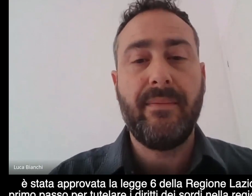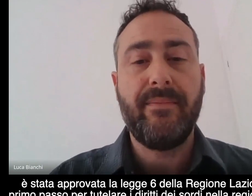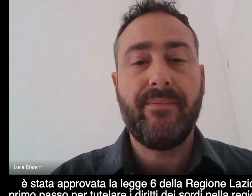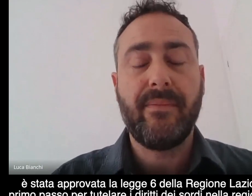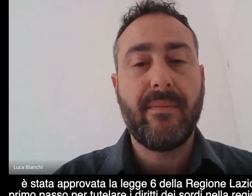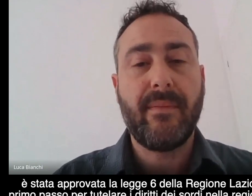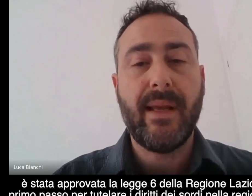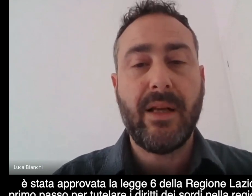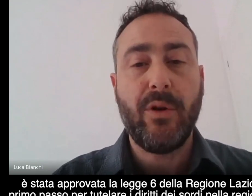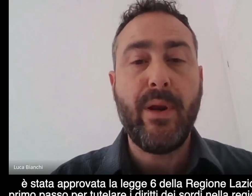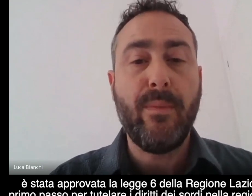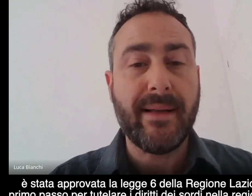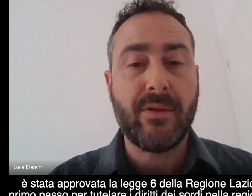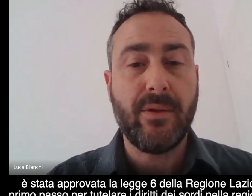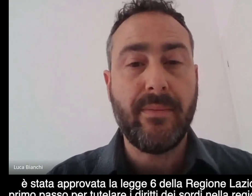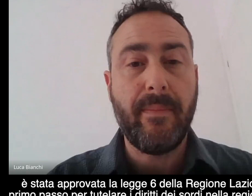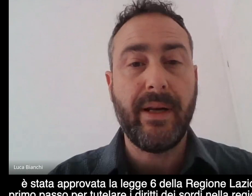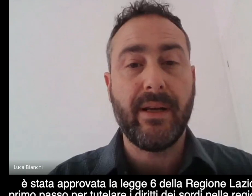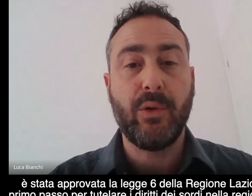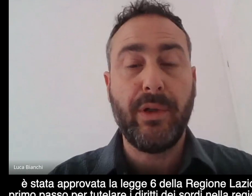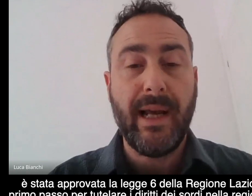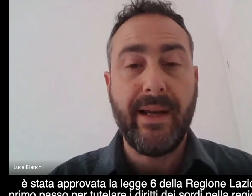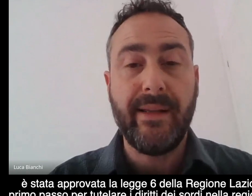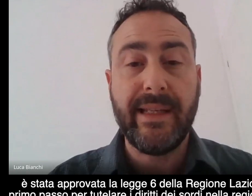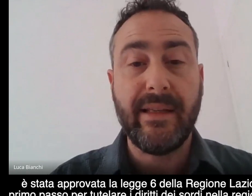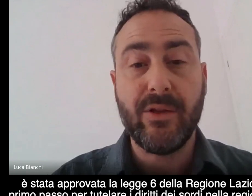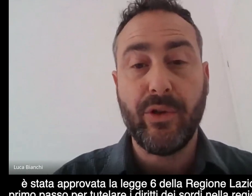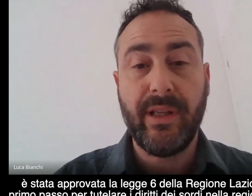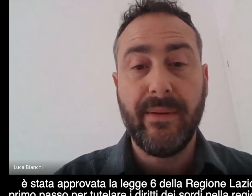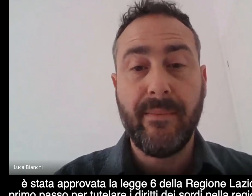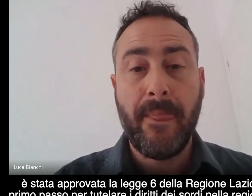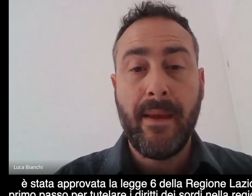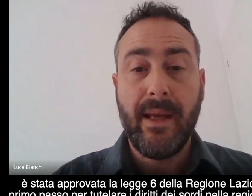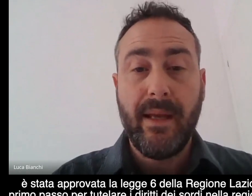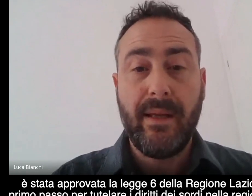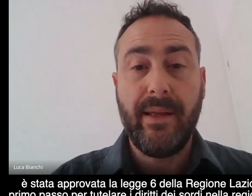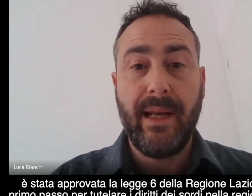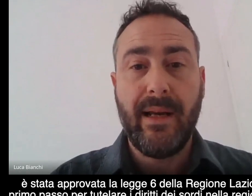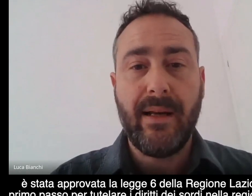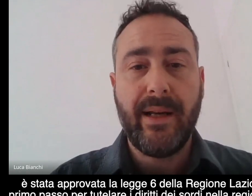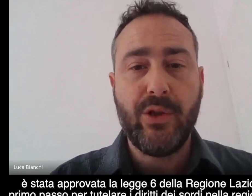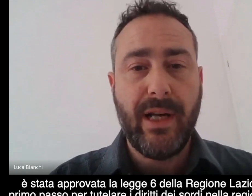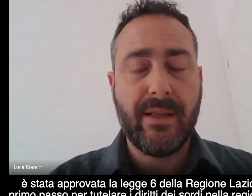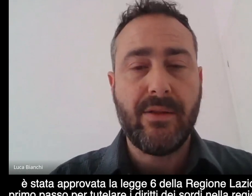è stato il primo passo per tutelare i diritti dei sordi nella regione lazio